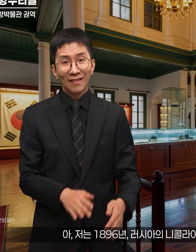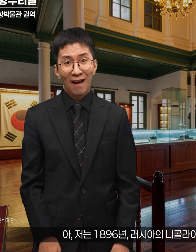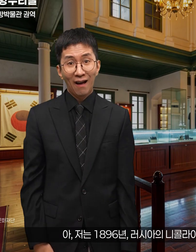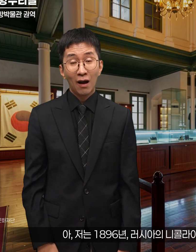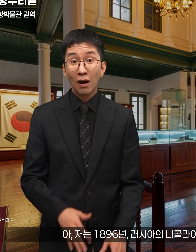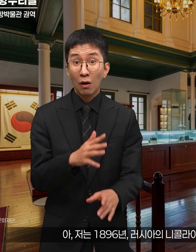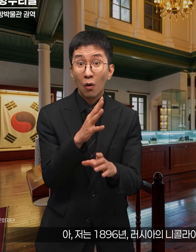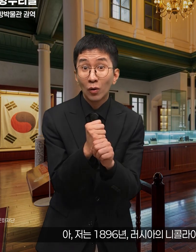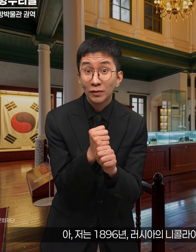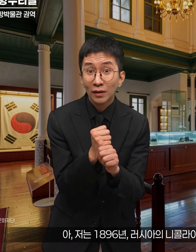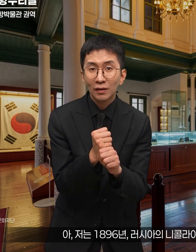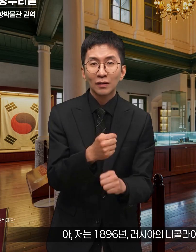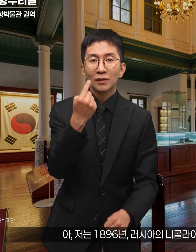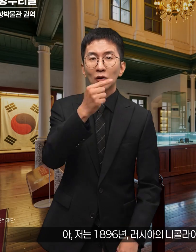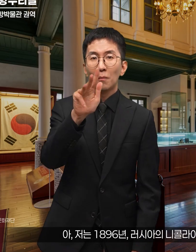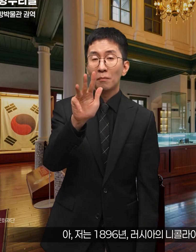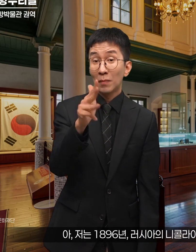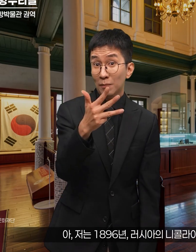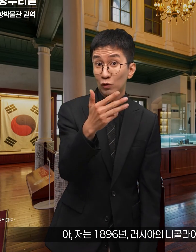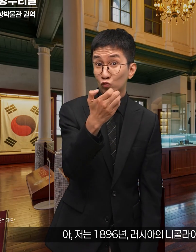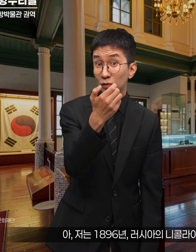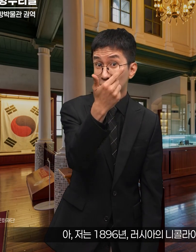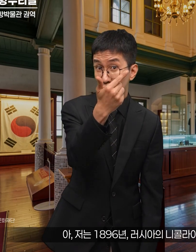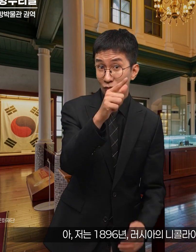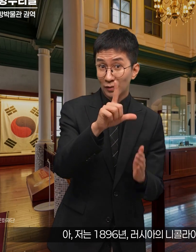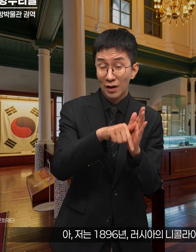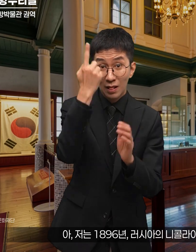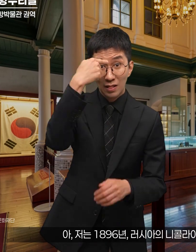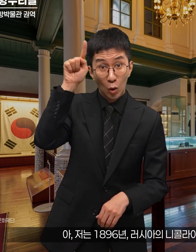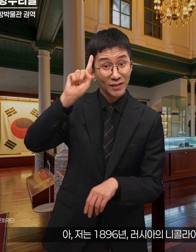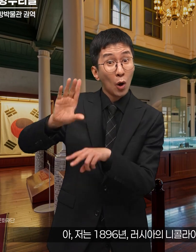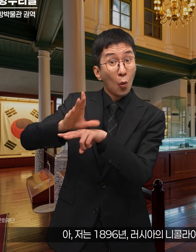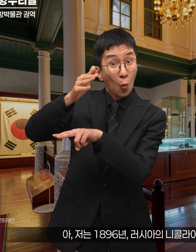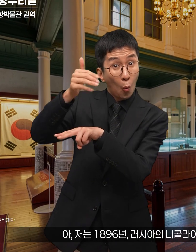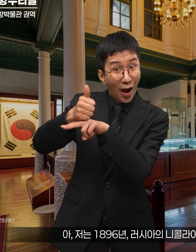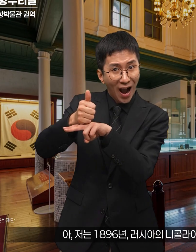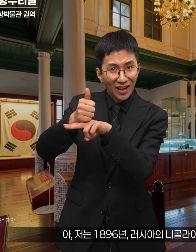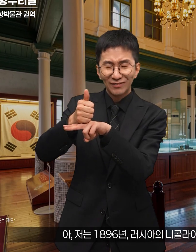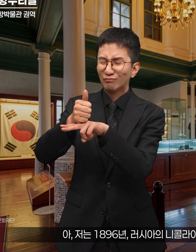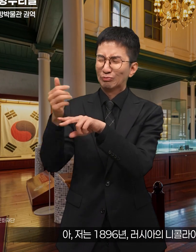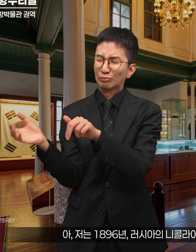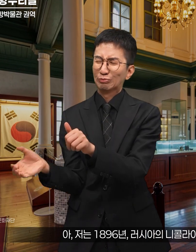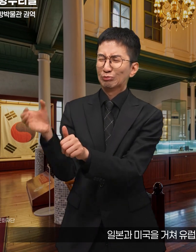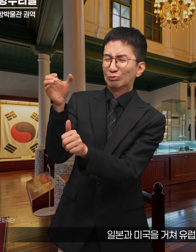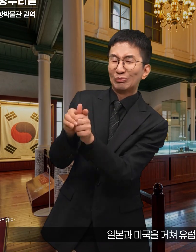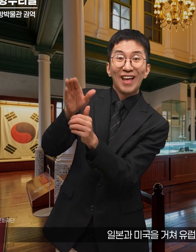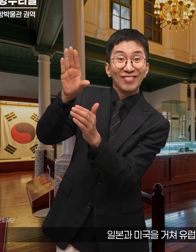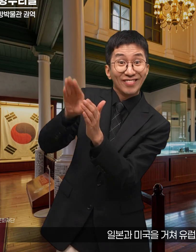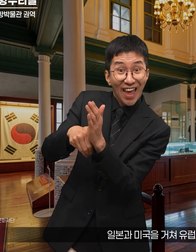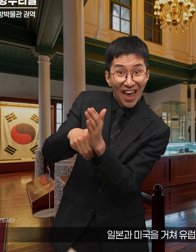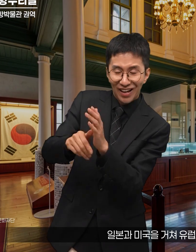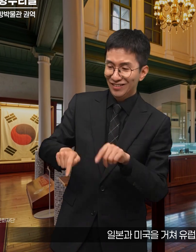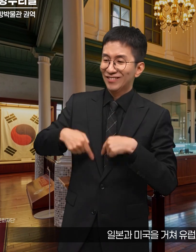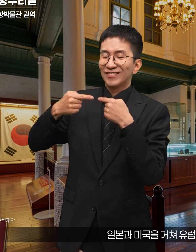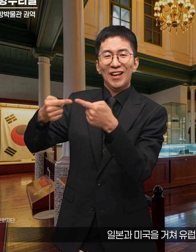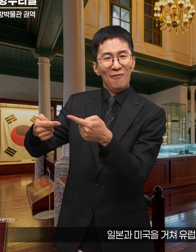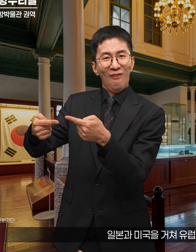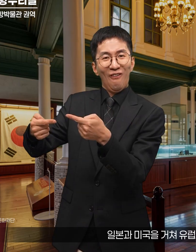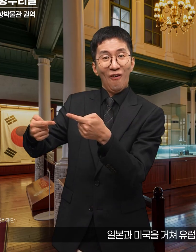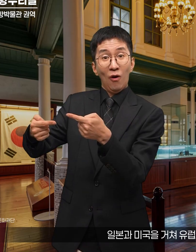저는 1896년 러시아의 니콜라이 2세 대관식에 참여하느라 일본과 미국을 거쳐 유럽으로